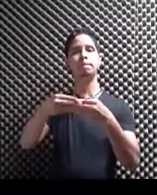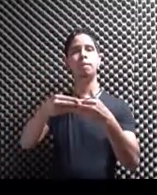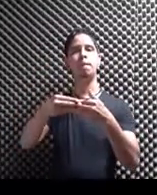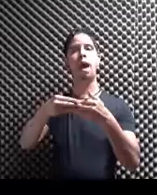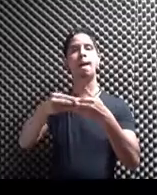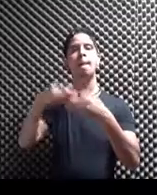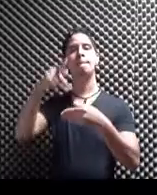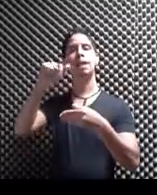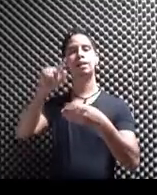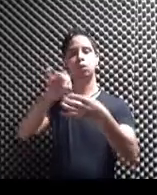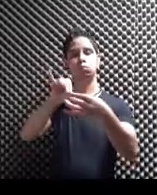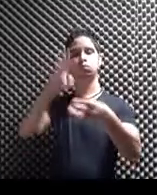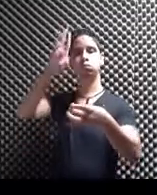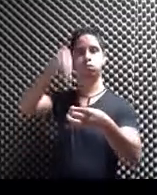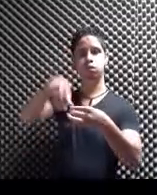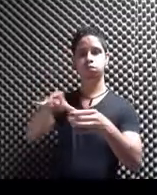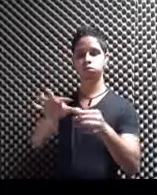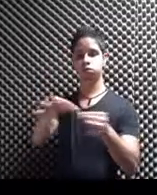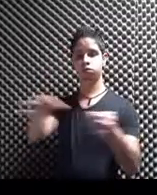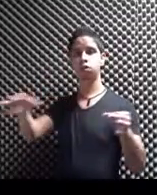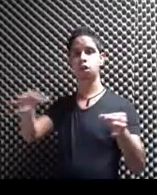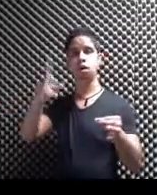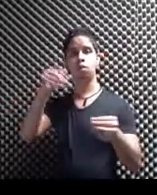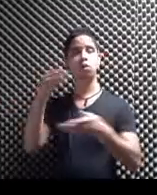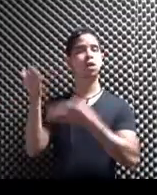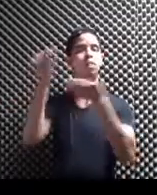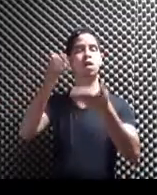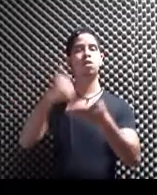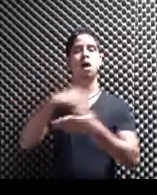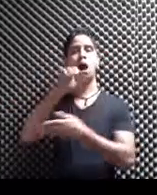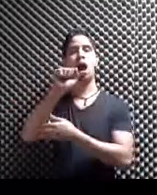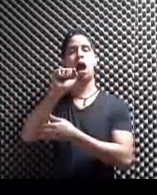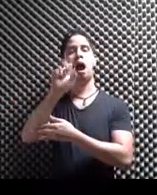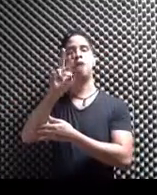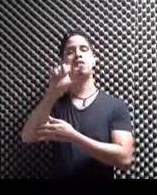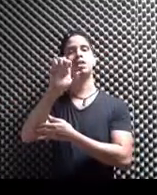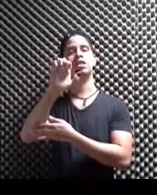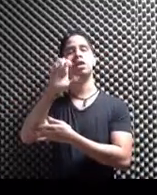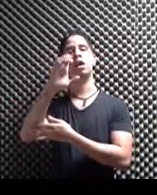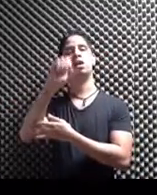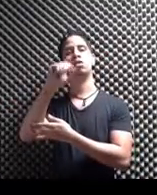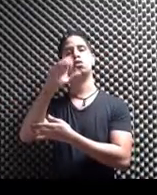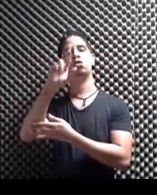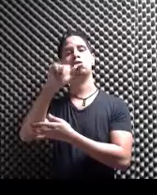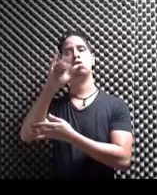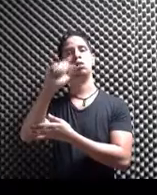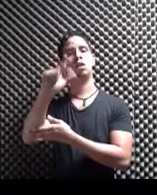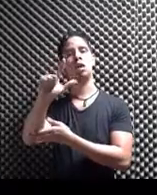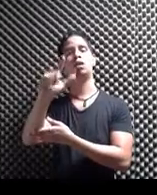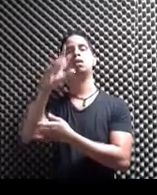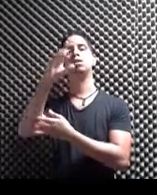en las oficinas de la fundación que son en la avenida Escorial 607 en Caparra Heights